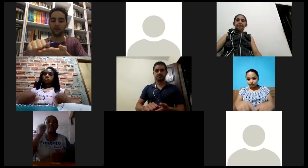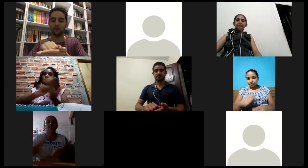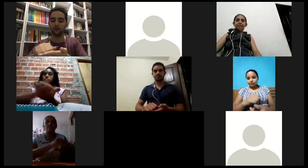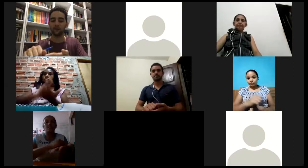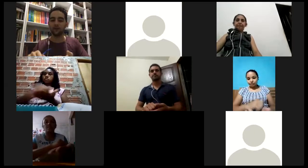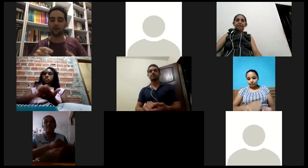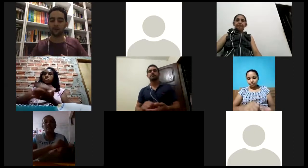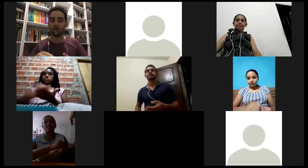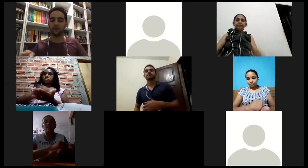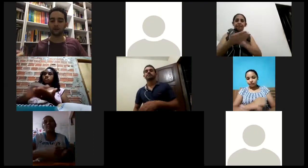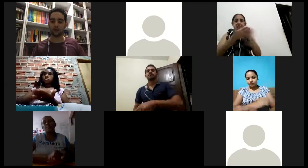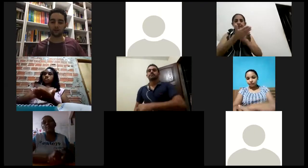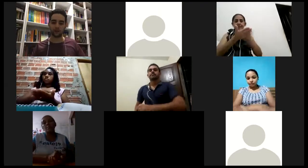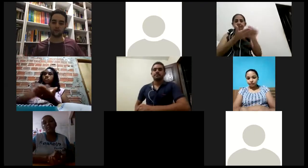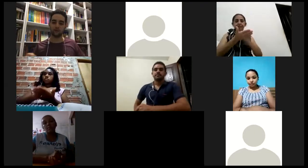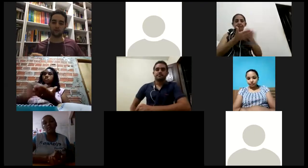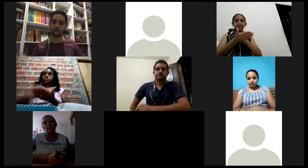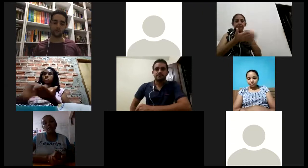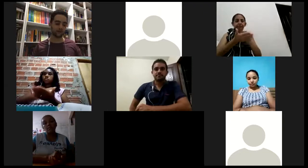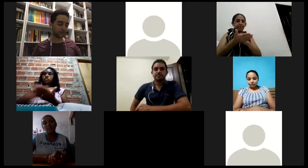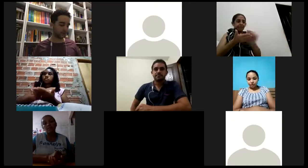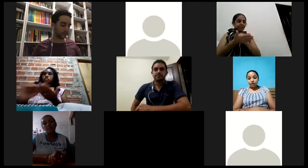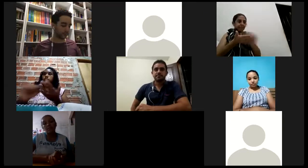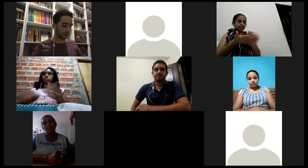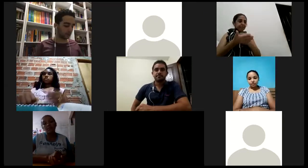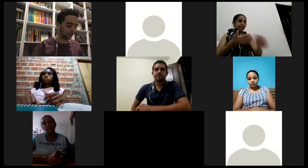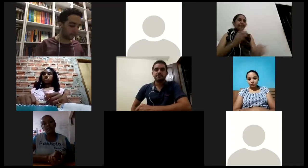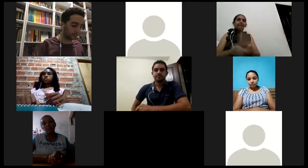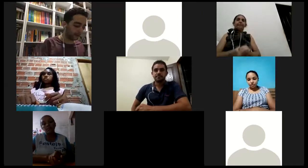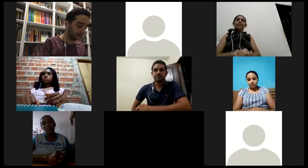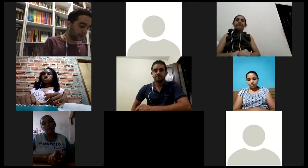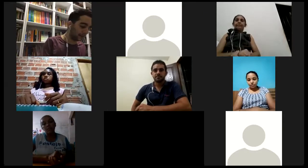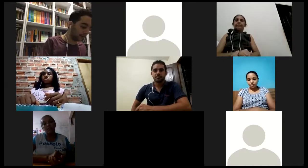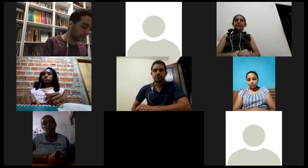tá certo. São as três formas de fazer o sinal apagador.